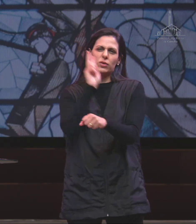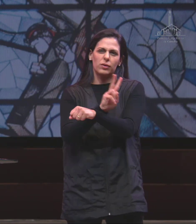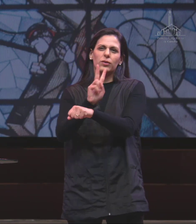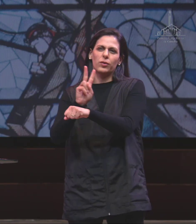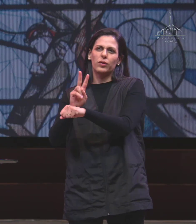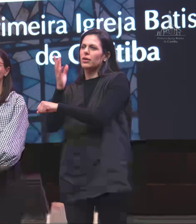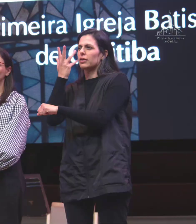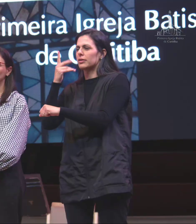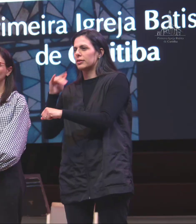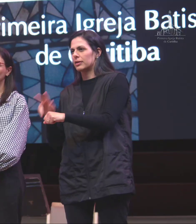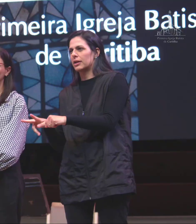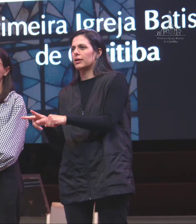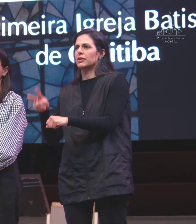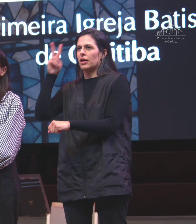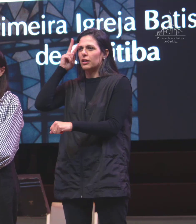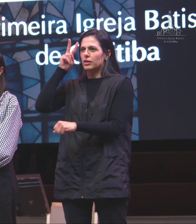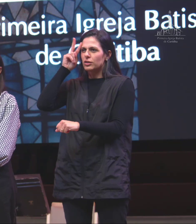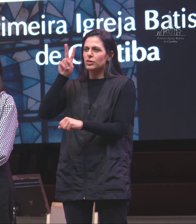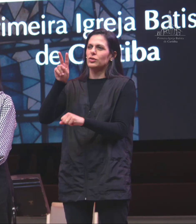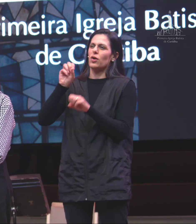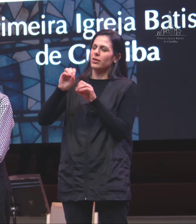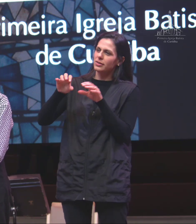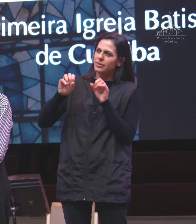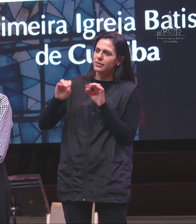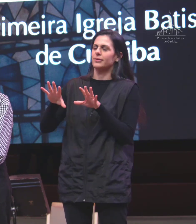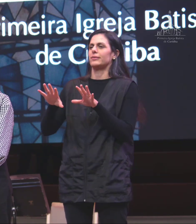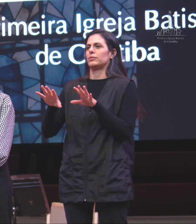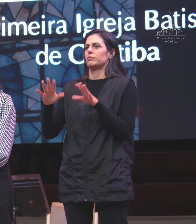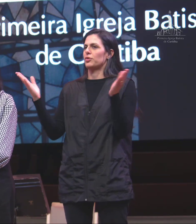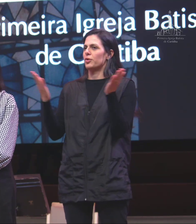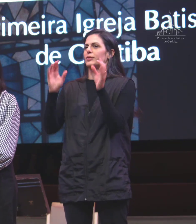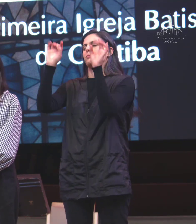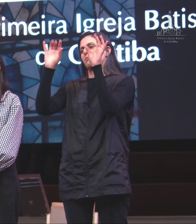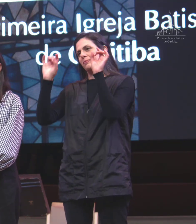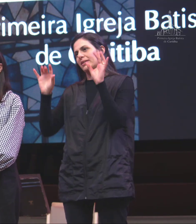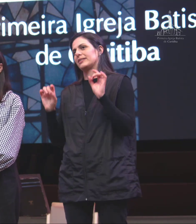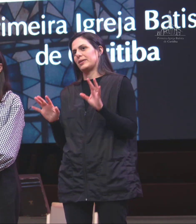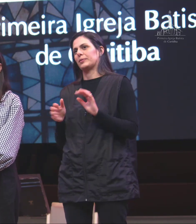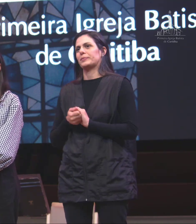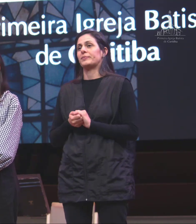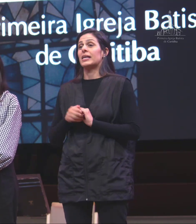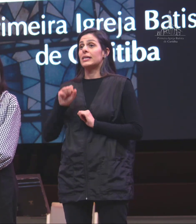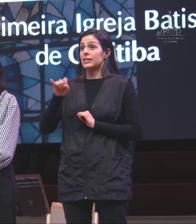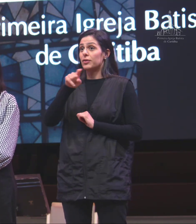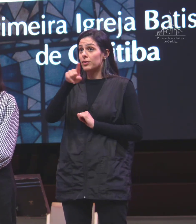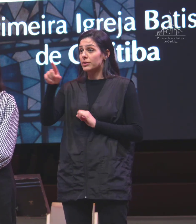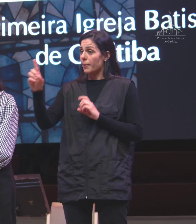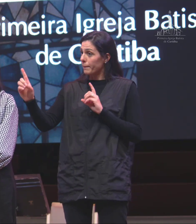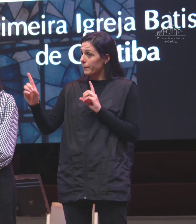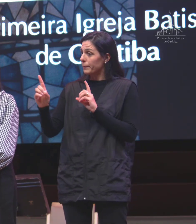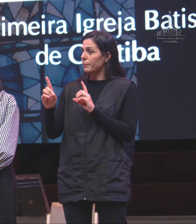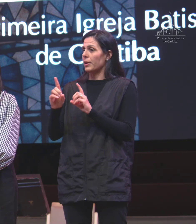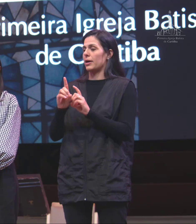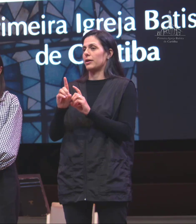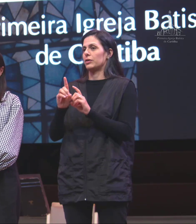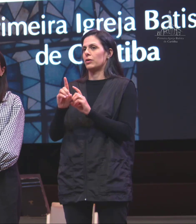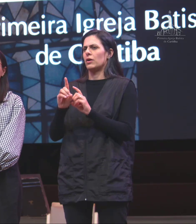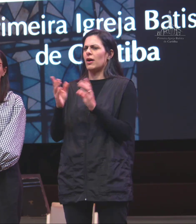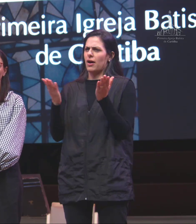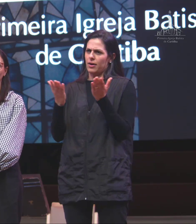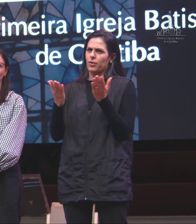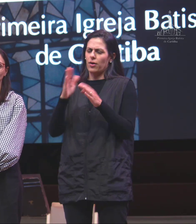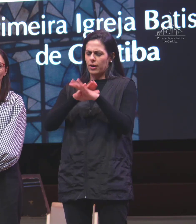ensinando louvor. Hoje vai ser muito legal, muito especial. Então, se você está perto do teu filho, da tua filha, coloca a mão aí sobre a